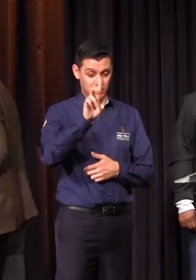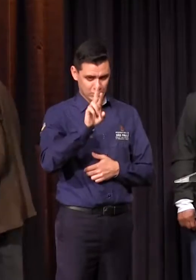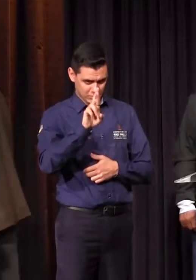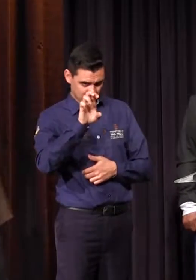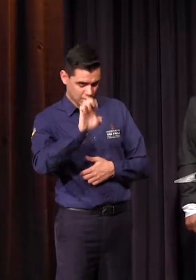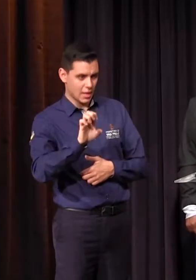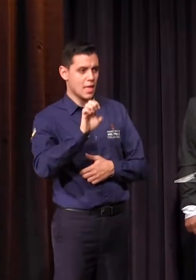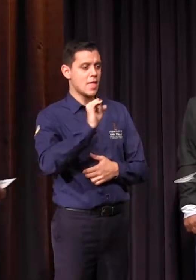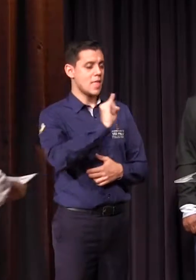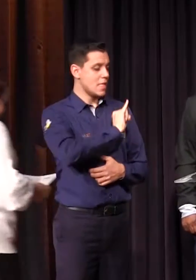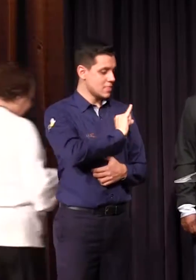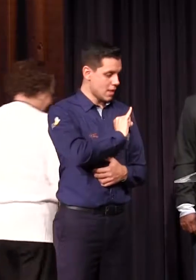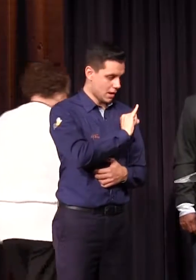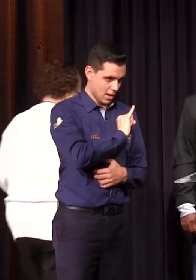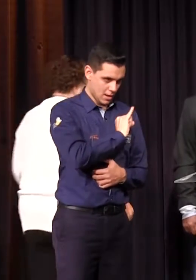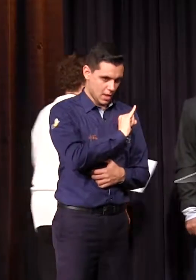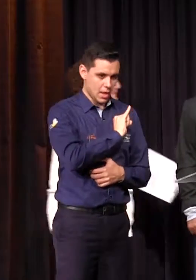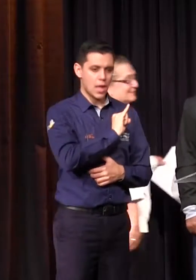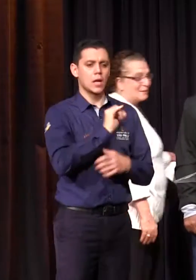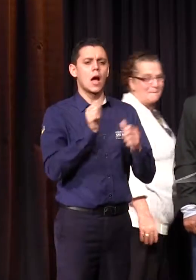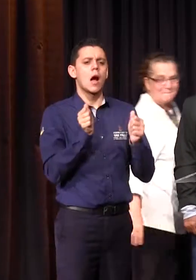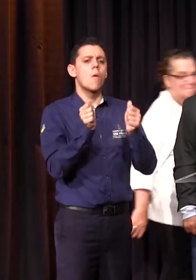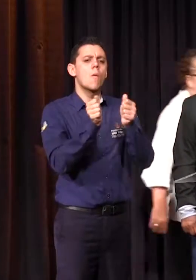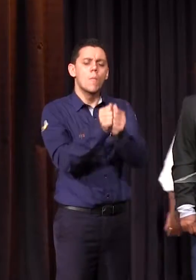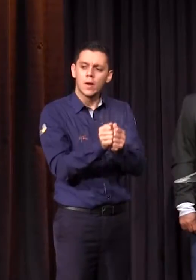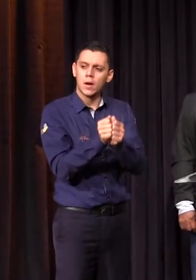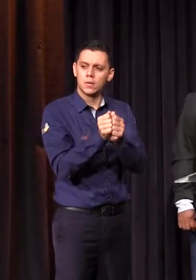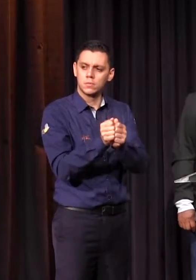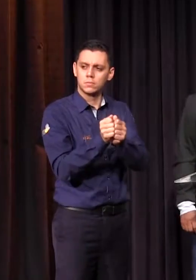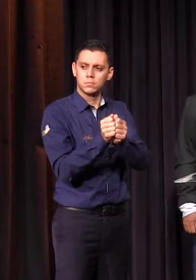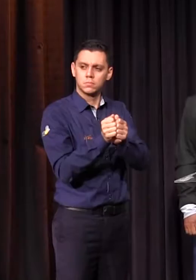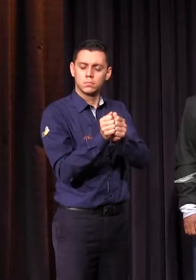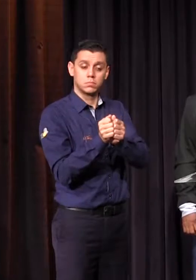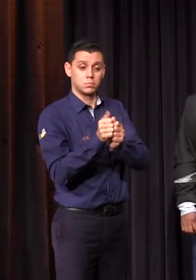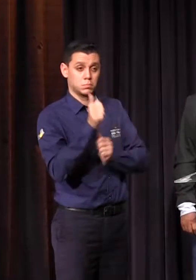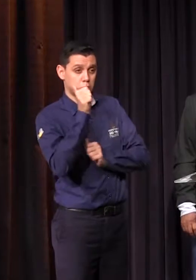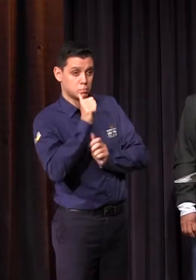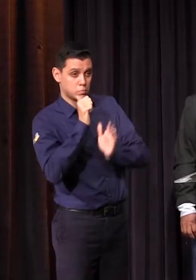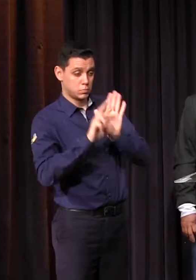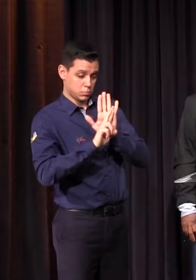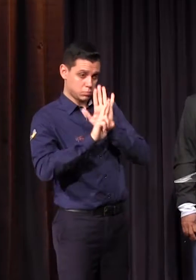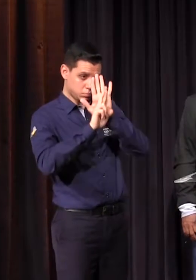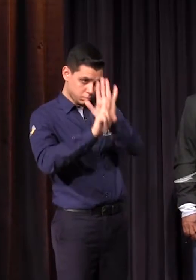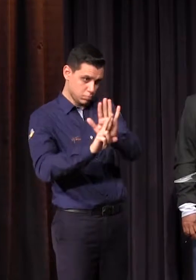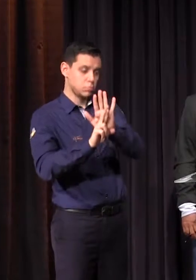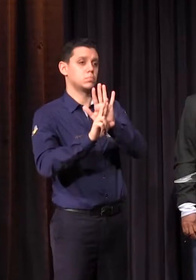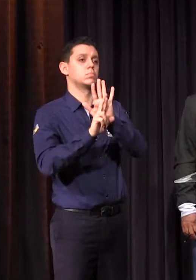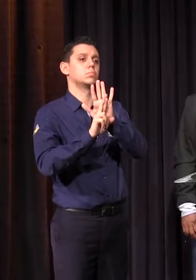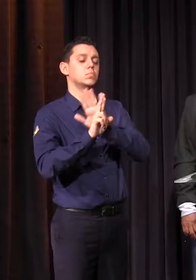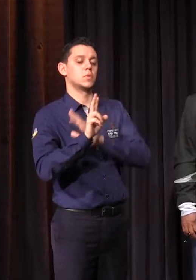educação de itaquera acompanhado pelo representante do congresso regional de kaká era